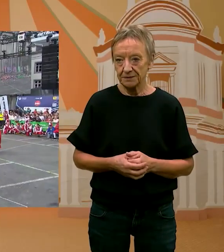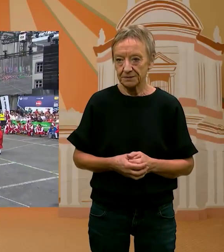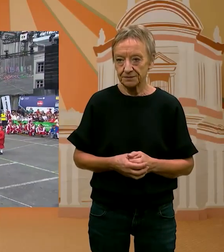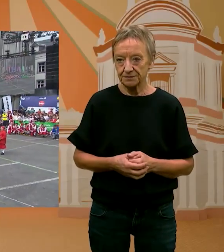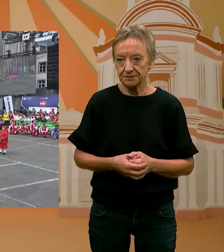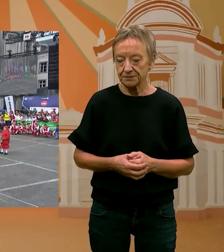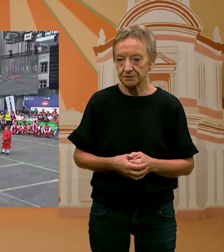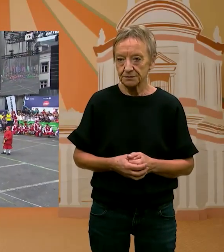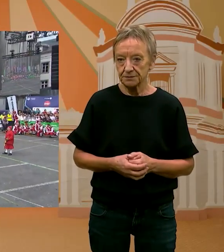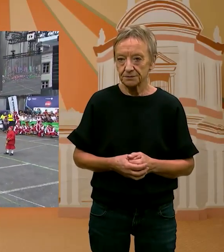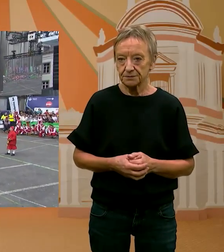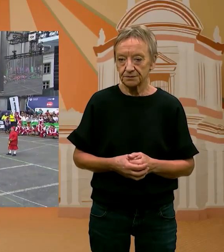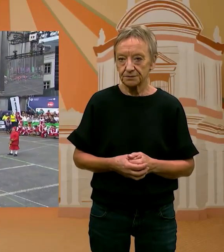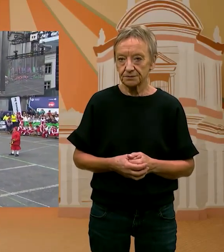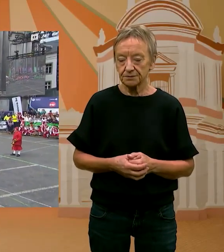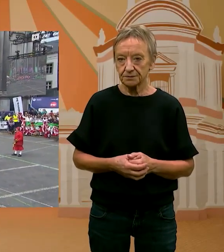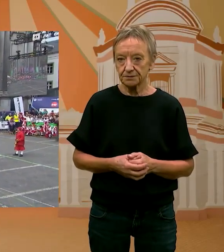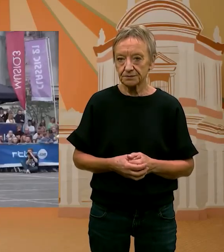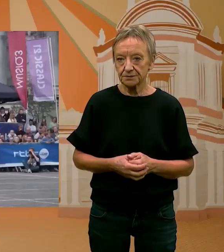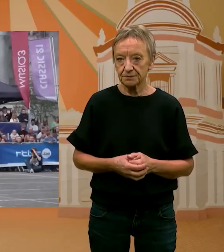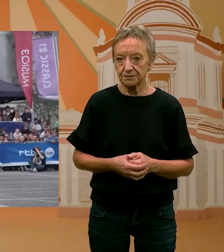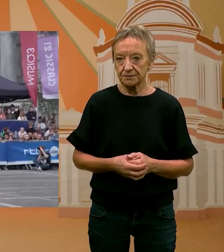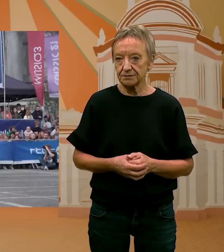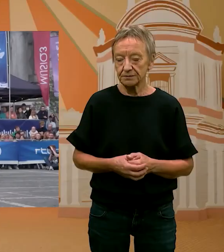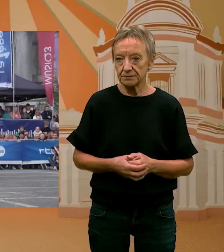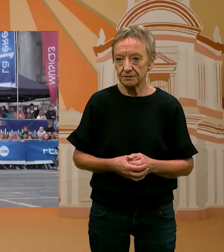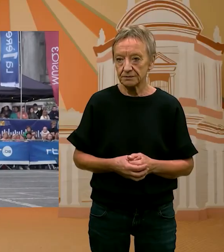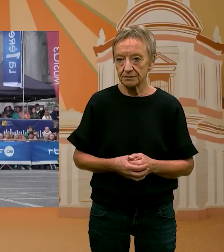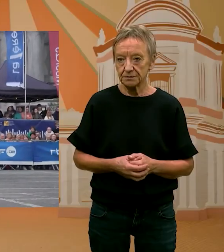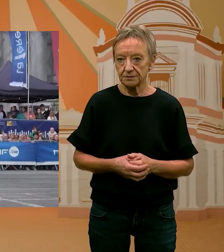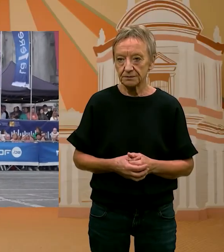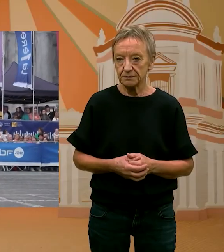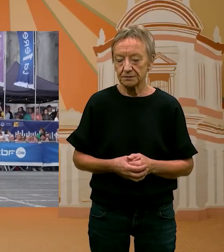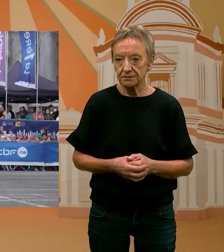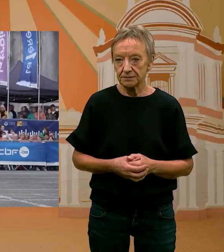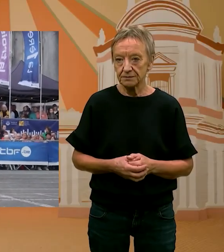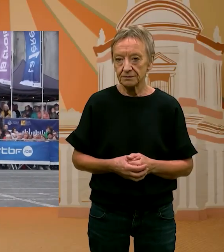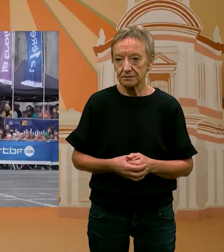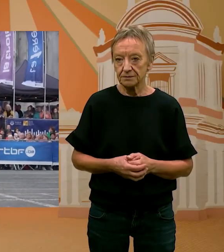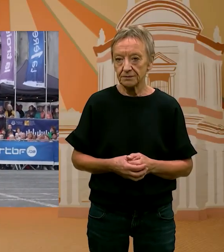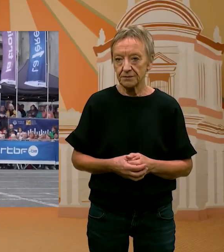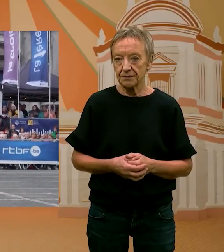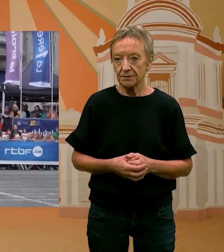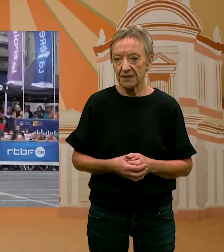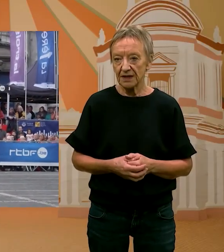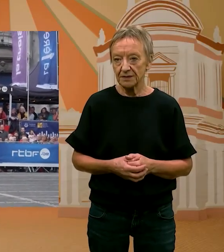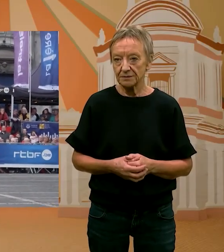rescinder. Mais à leur âge, Nicolas, quand même, bravo de tenir jusqu'ici à leur âge. C'est quand même pas mal. Hein. Franchement, on peut le